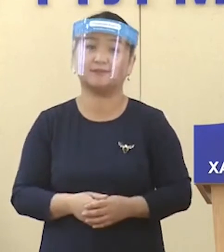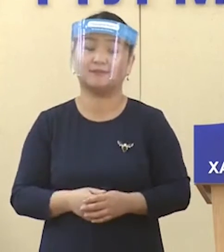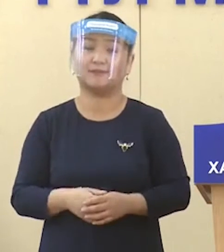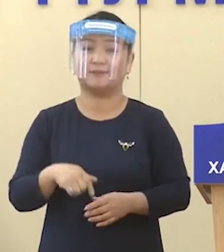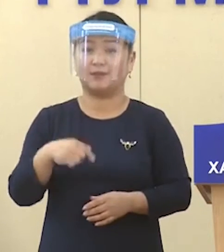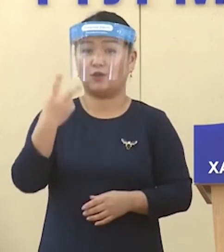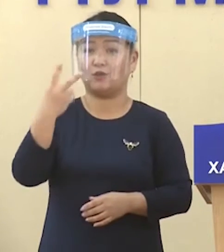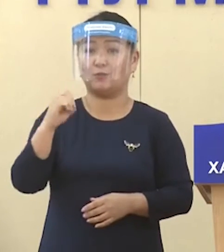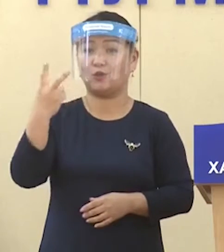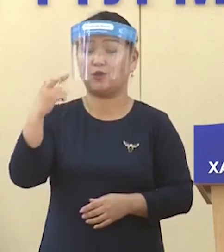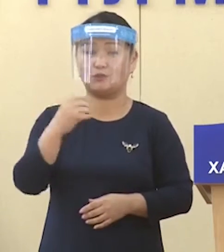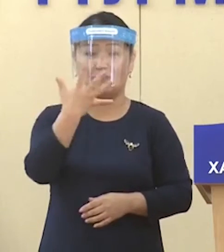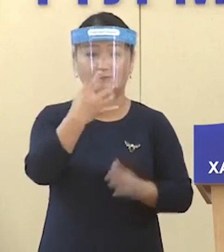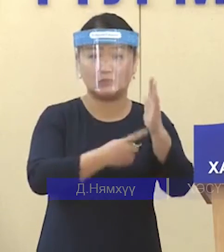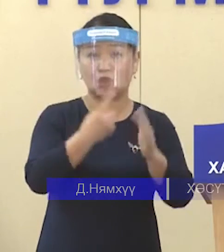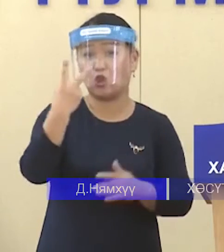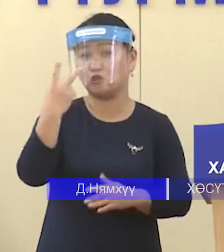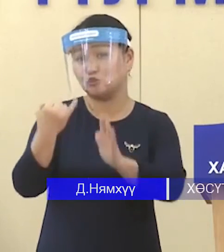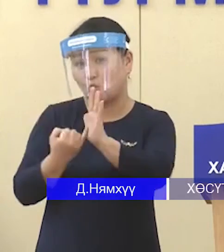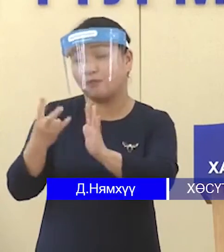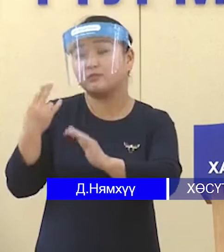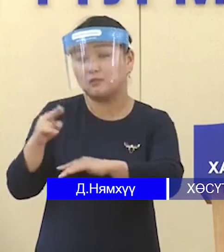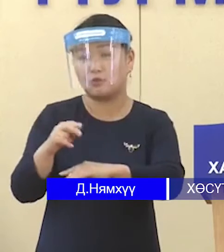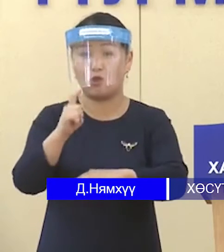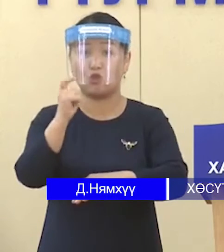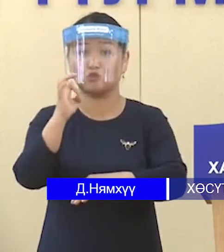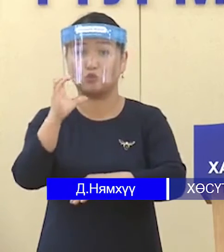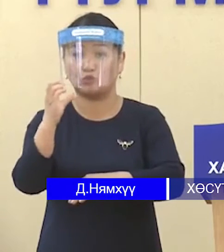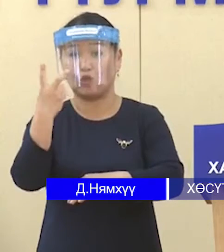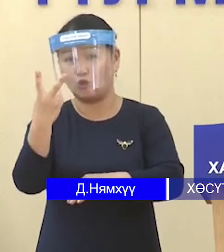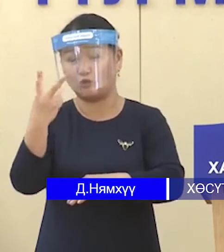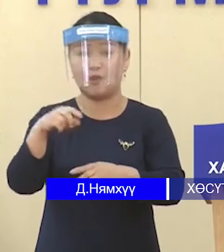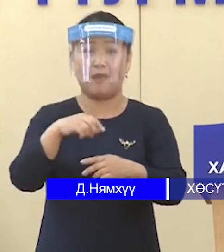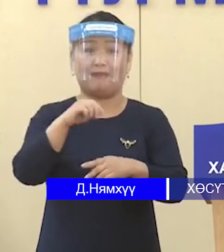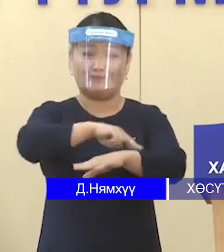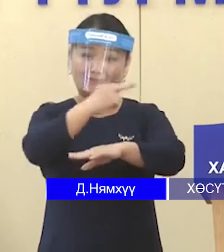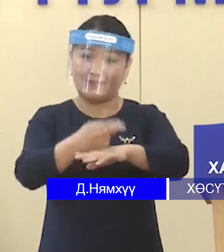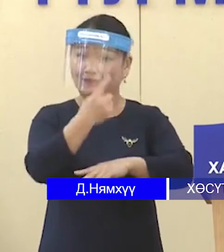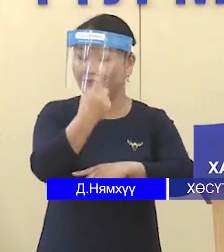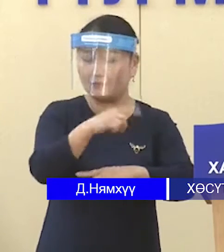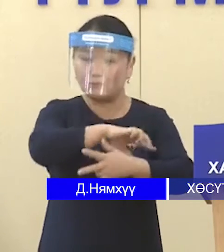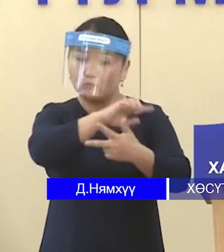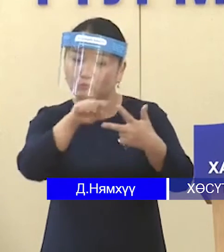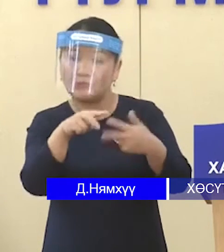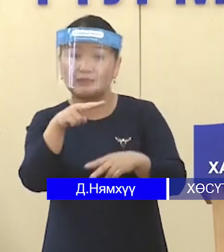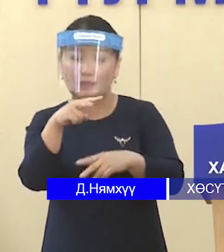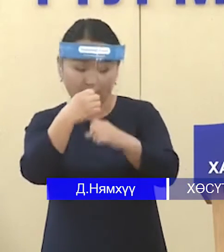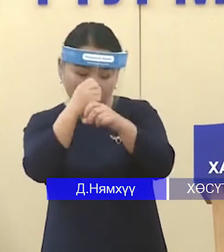За 2020 оны 5 сарын 26-нд Хөсөөтийн 2 лаборатори Дархан Уул аймгийн салбар лабораторид